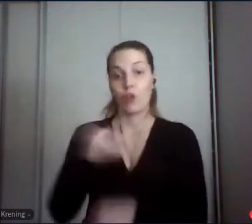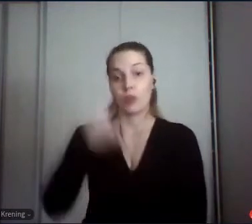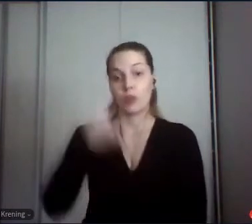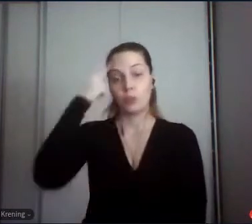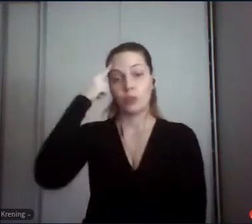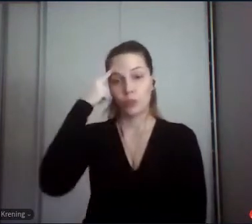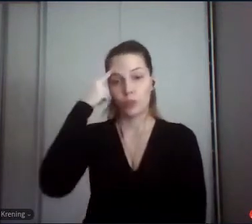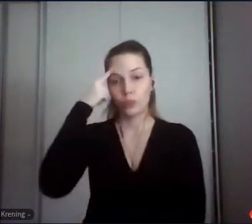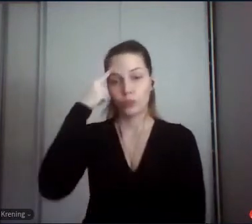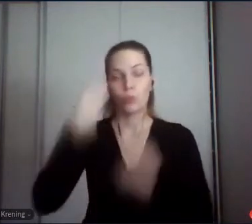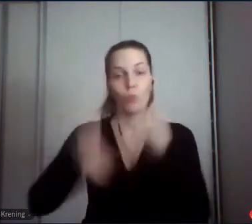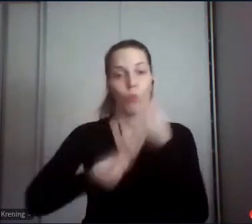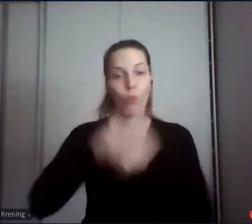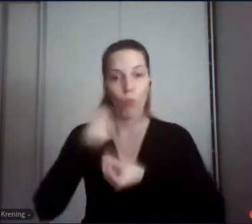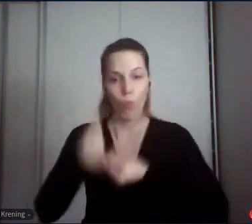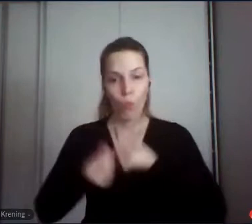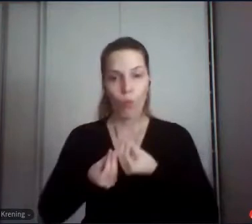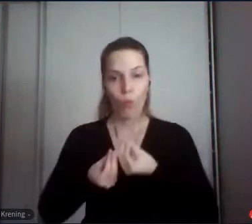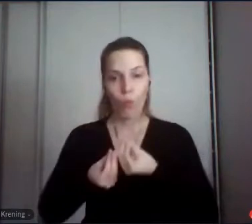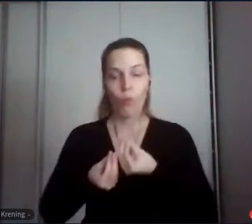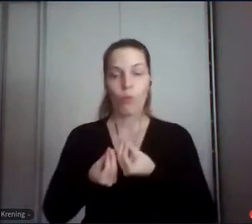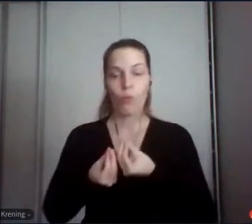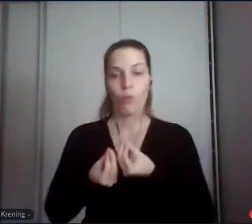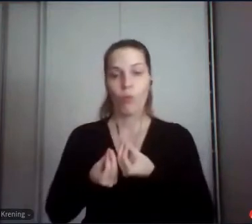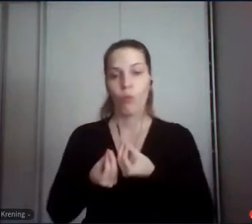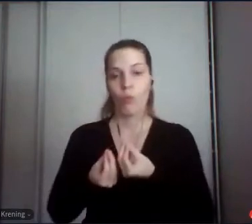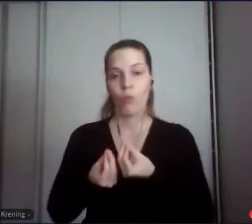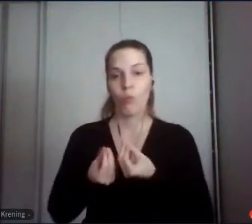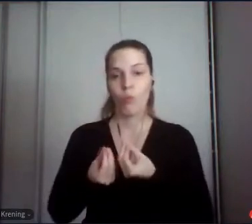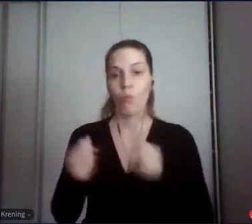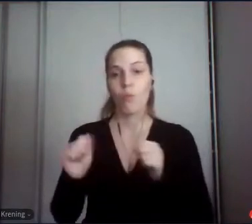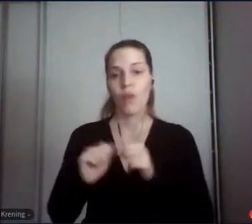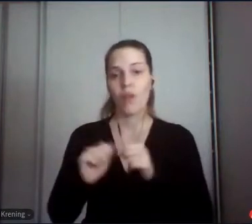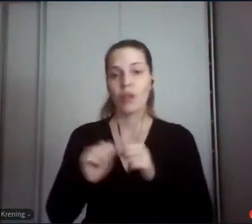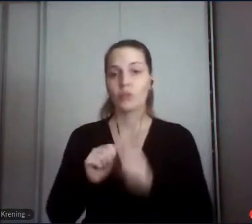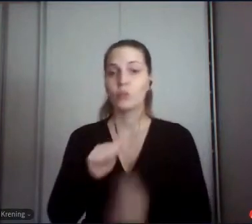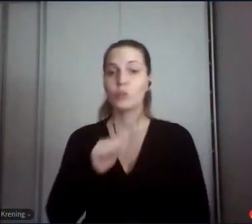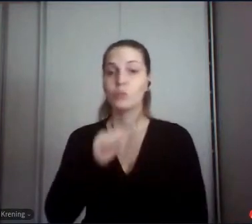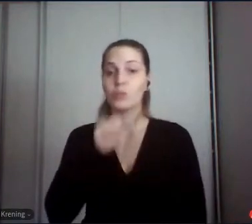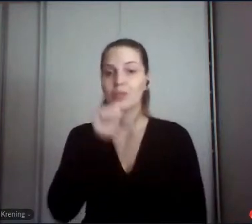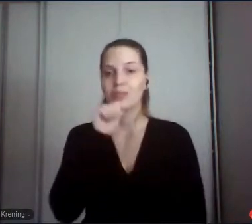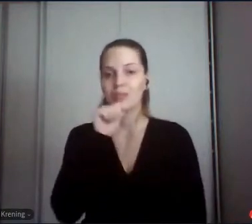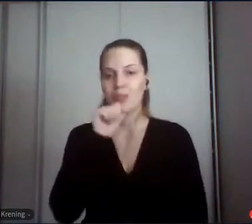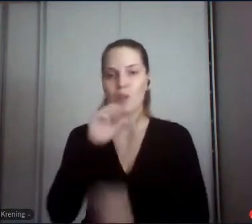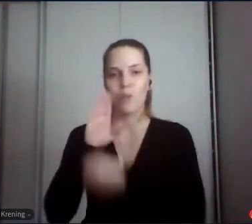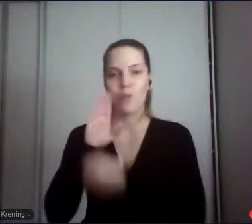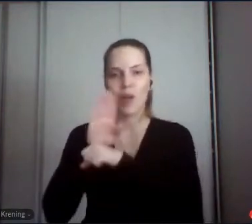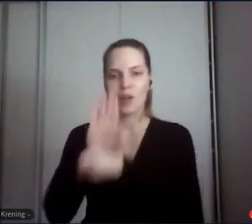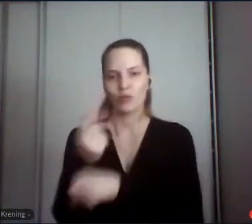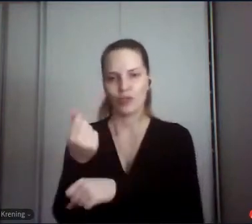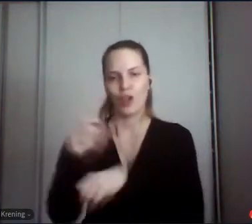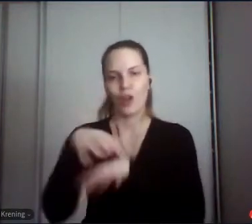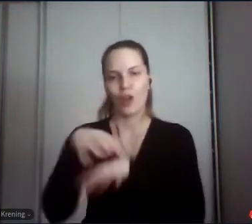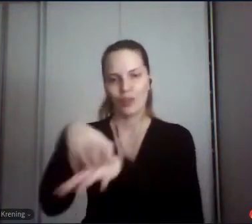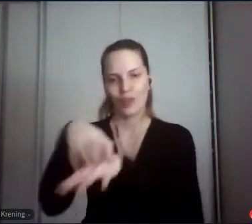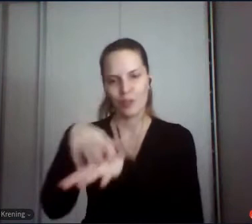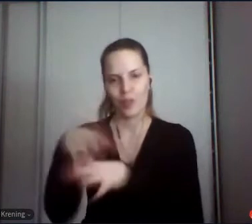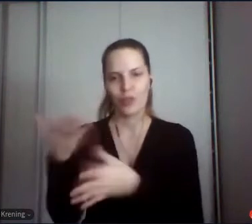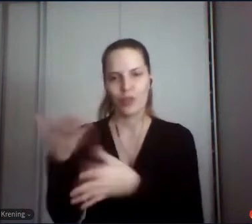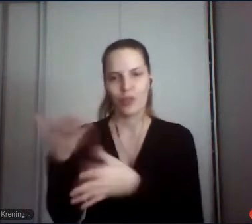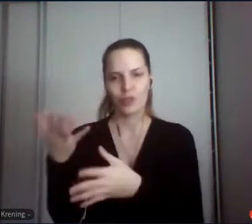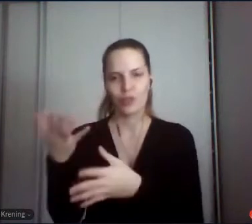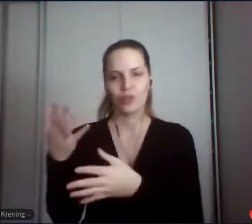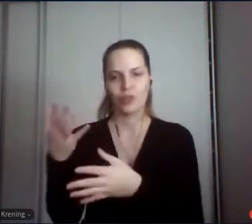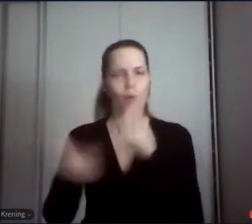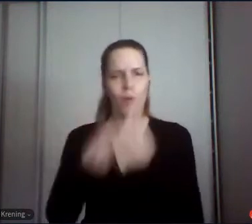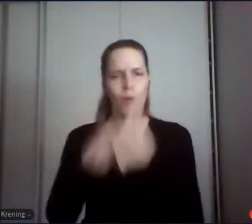como poderíamos fazer com a suspensão do auxílio transporte e a criação de um novo auxílio, que é exatamente o que eu já